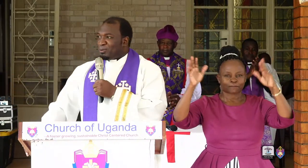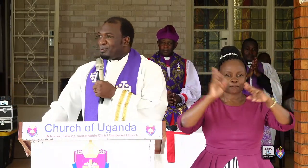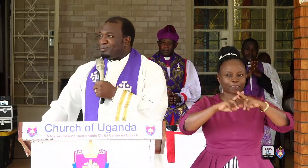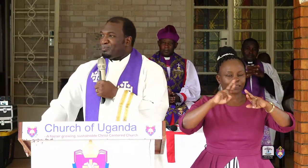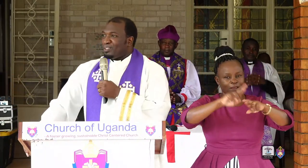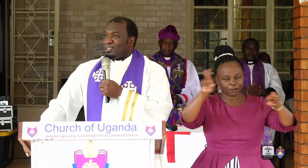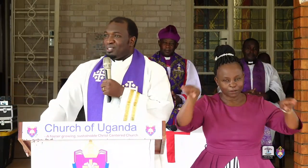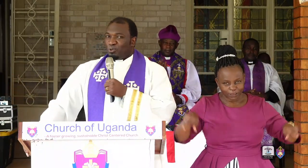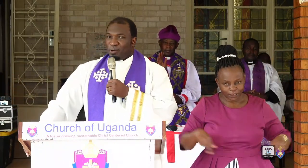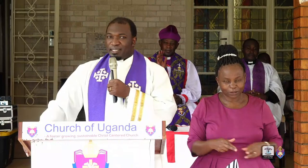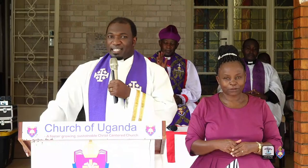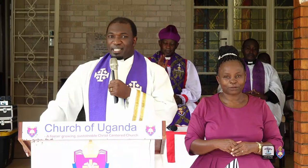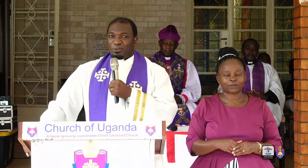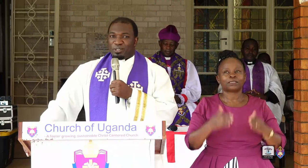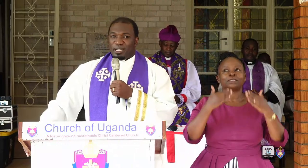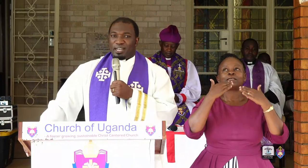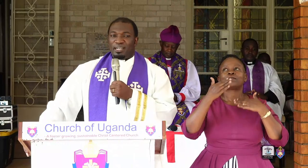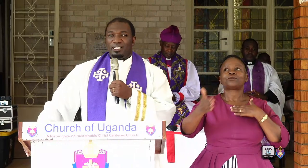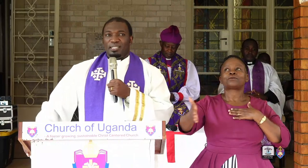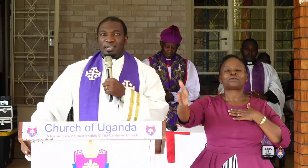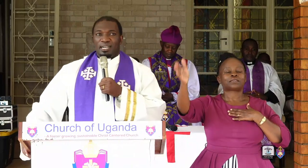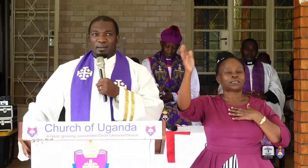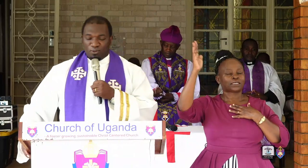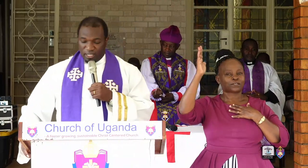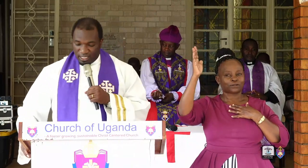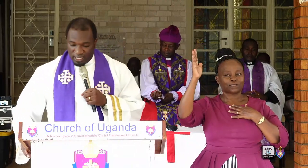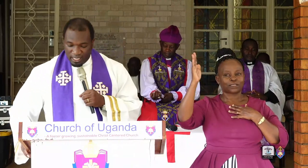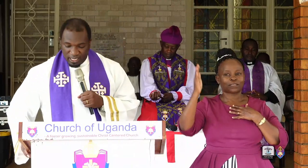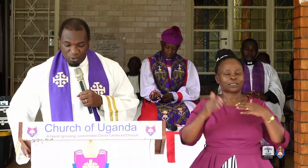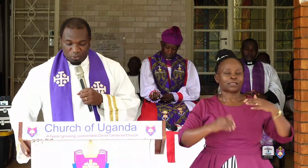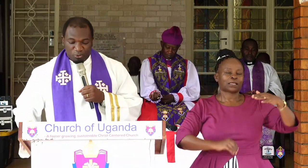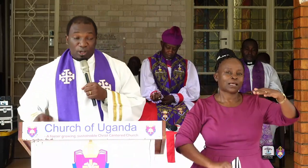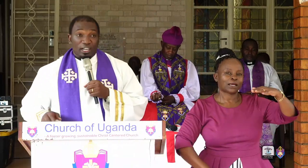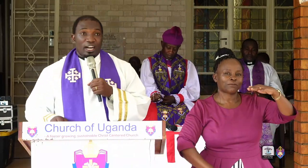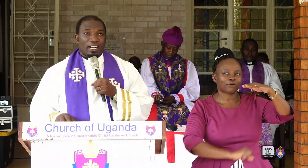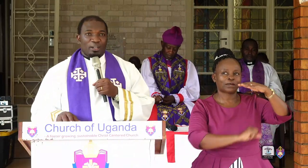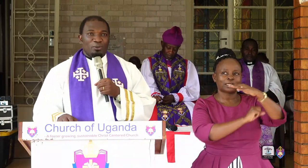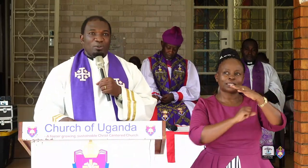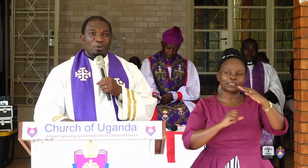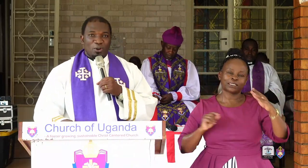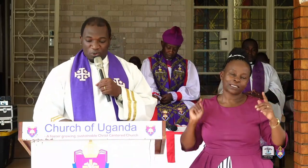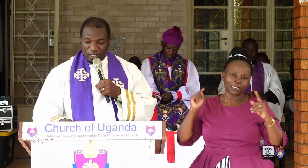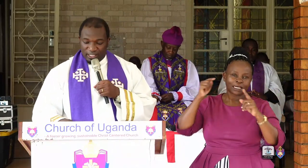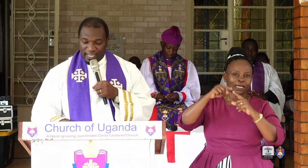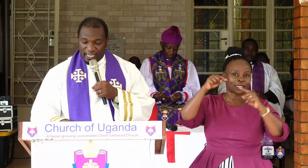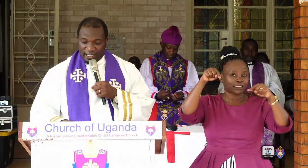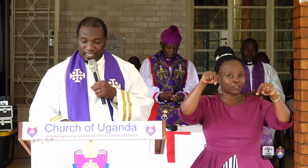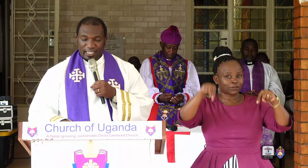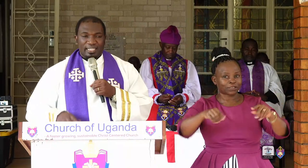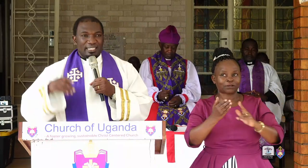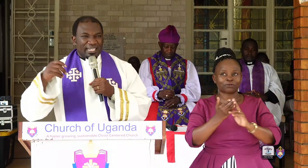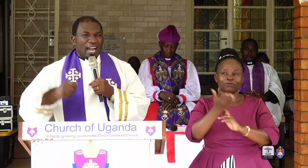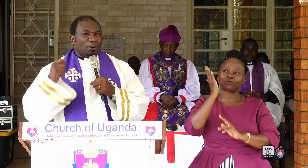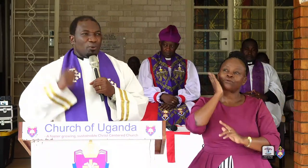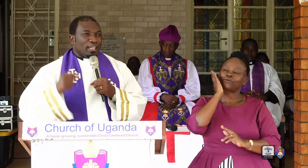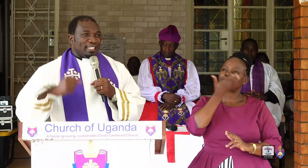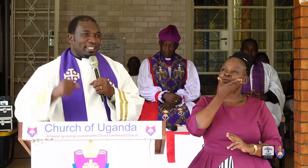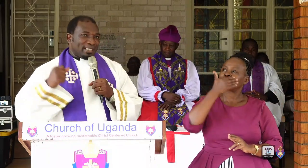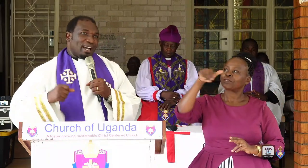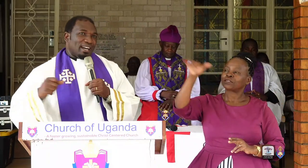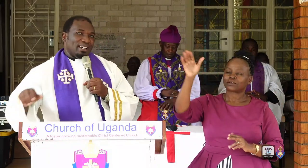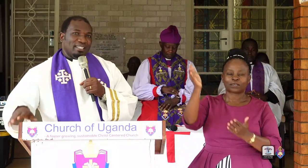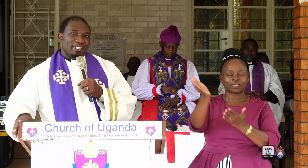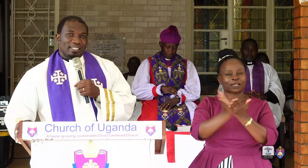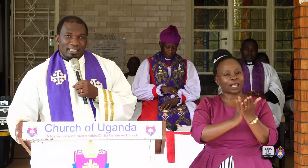eyo. Twebaza Katonda amuwaniridde okutuuka kaakano olw'ekisa kye